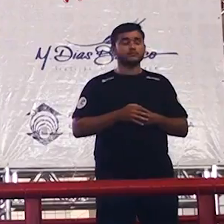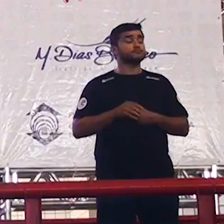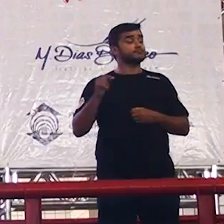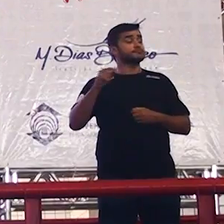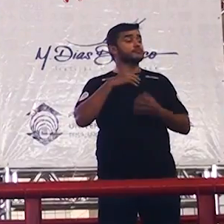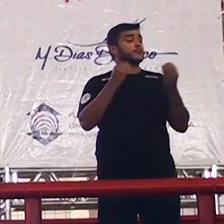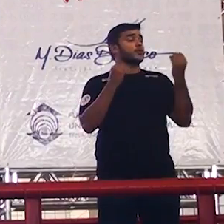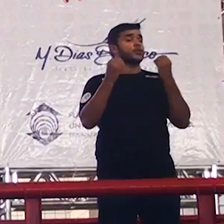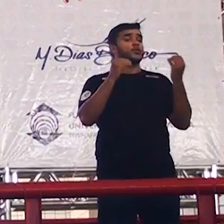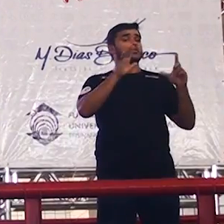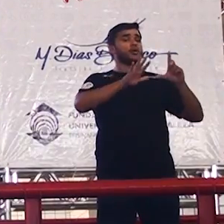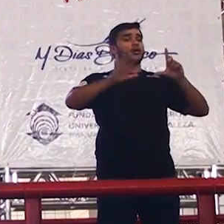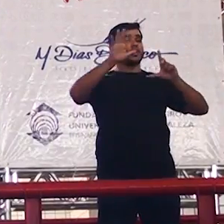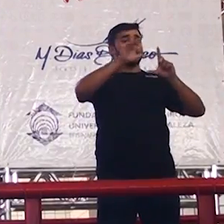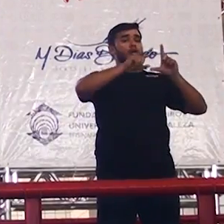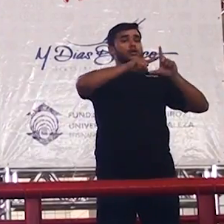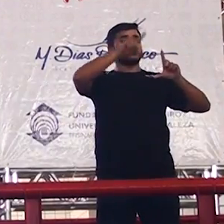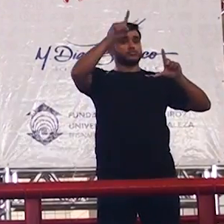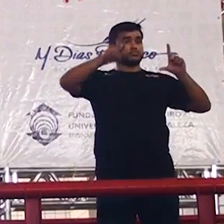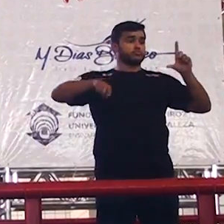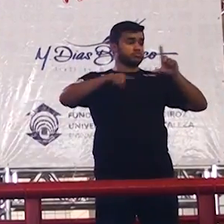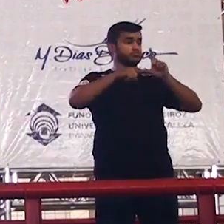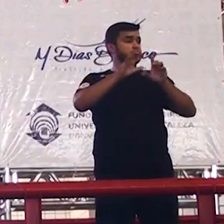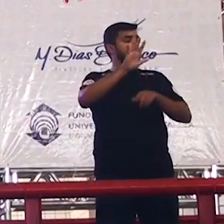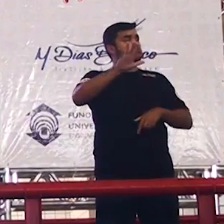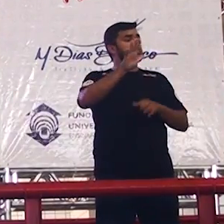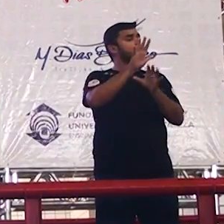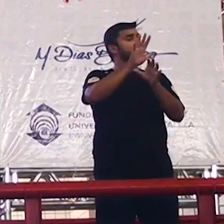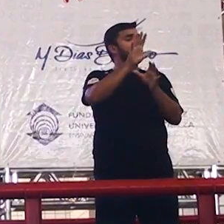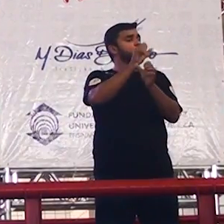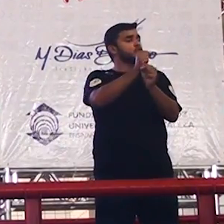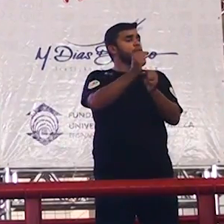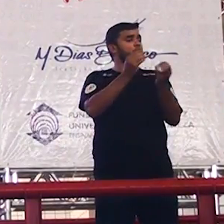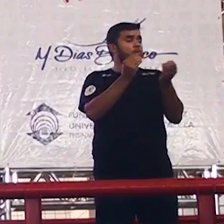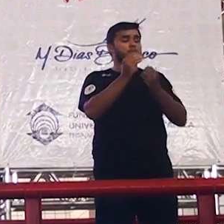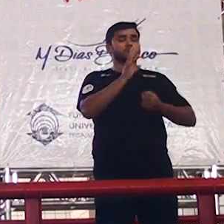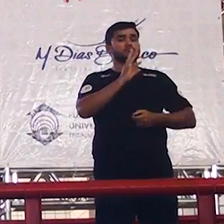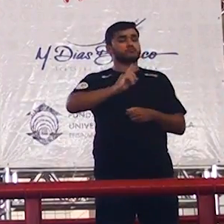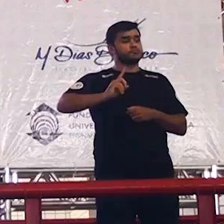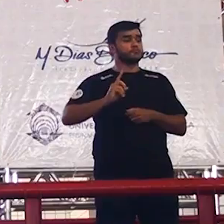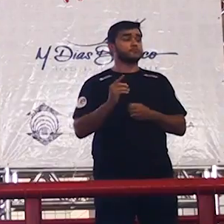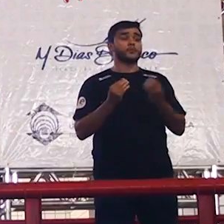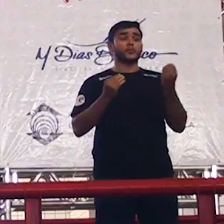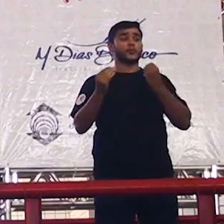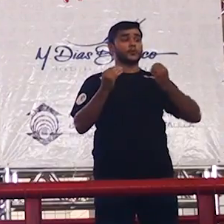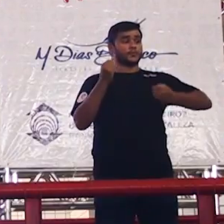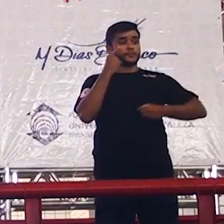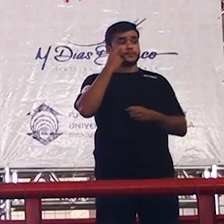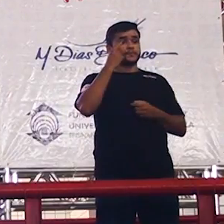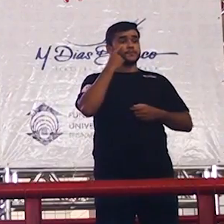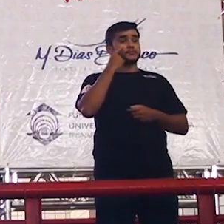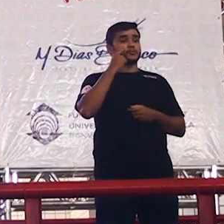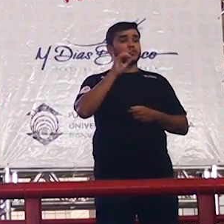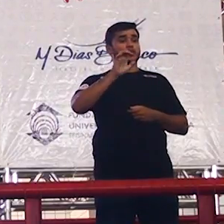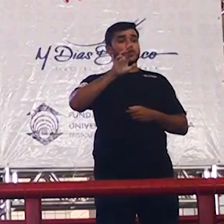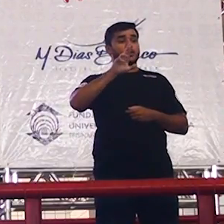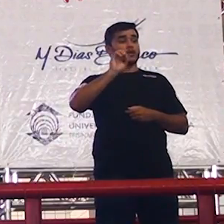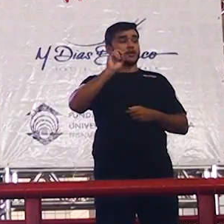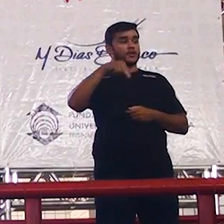que alguns não conhecem e nem todos praticam. É a chamada fórmula de